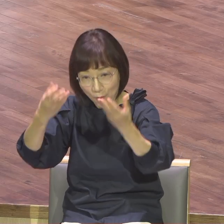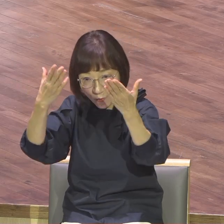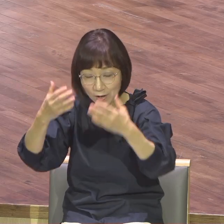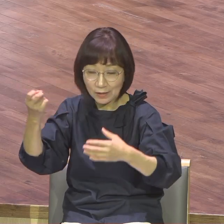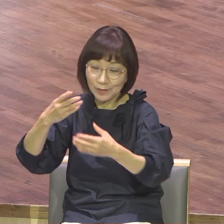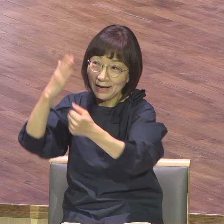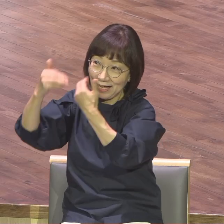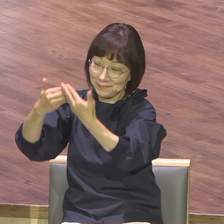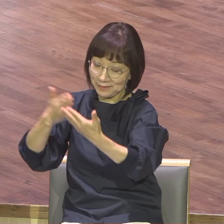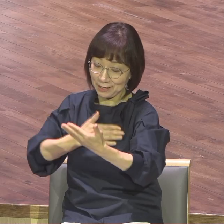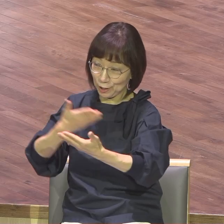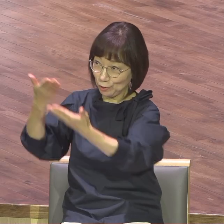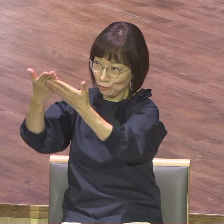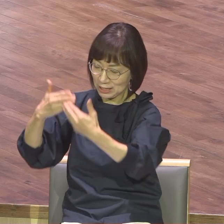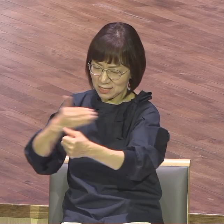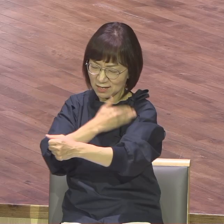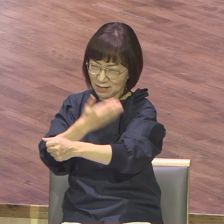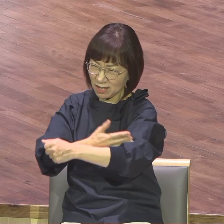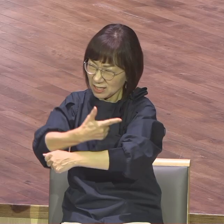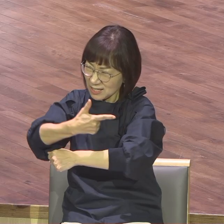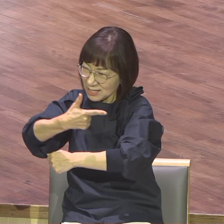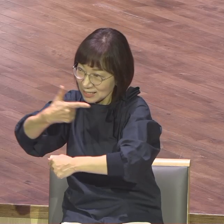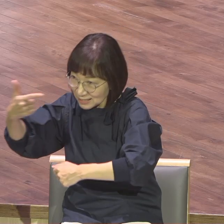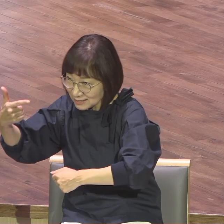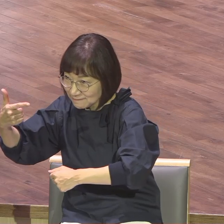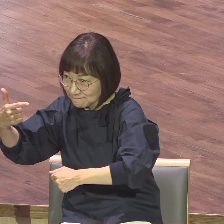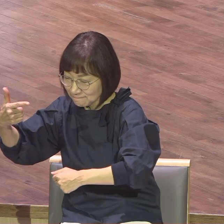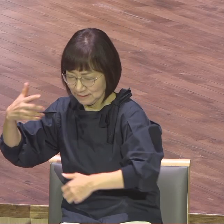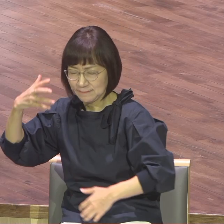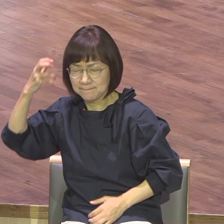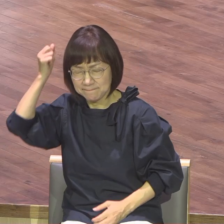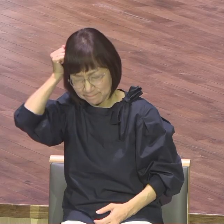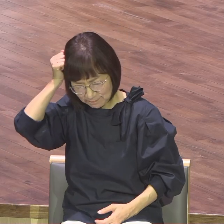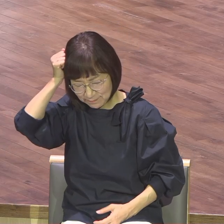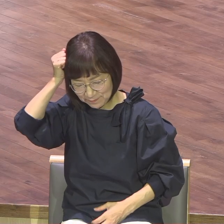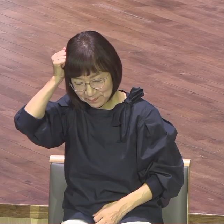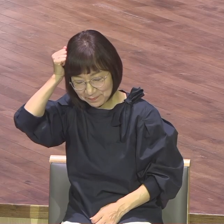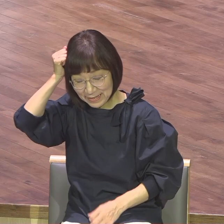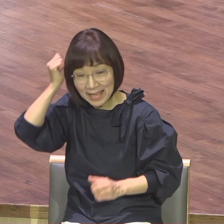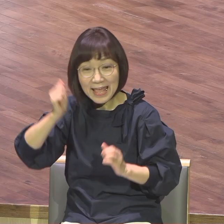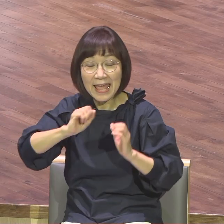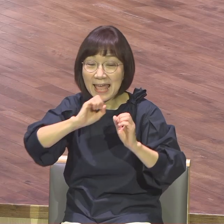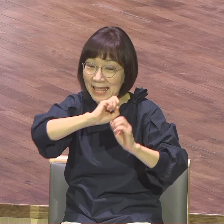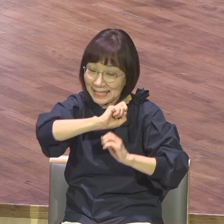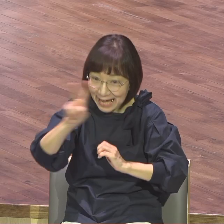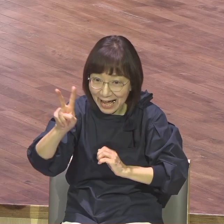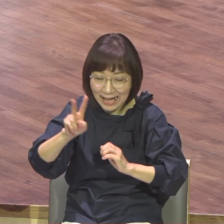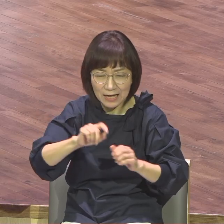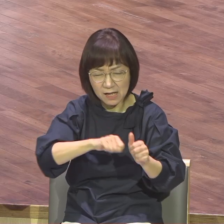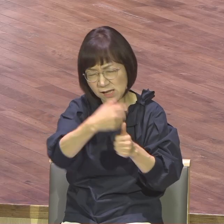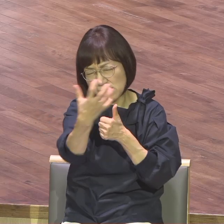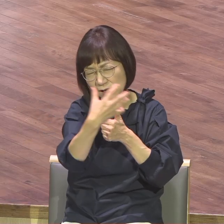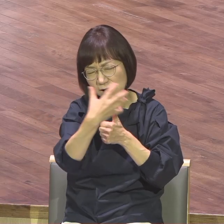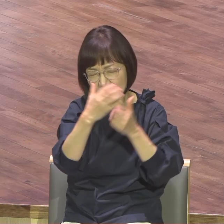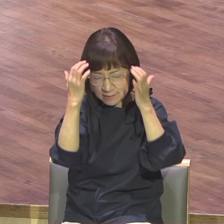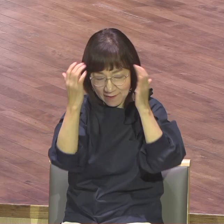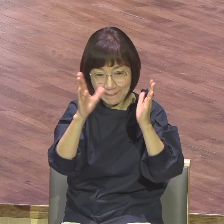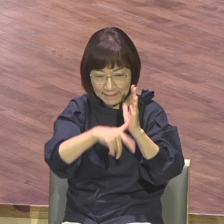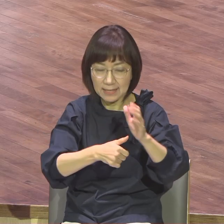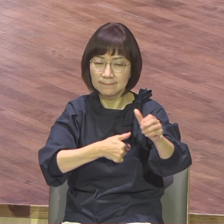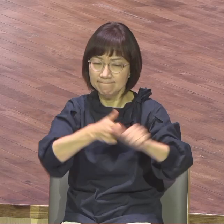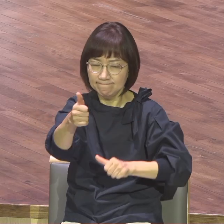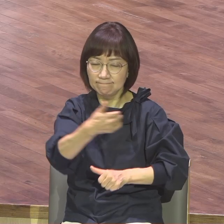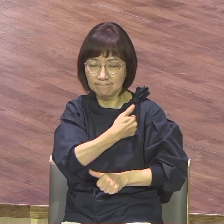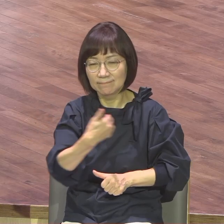그걸 다 가지고 있어야 모든 핍박을 이겨나갈 수 있다. 그런